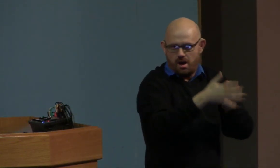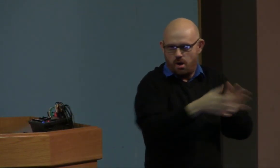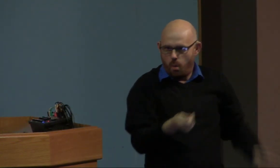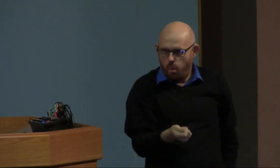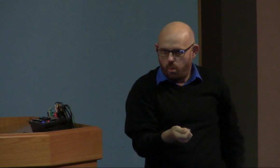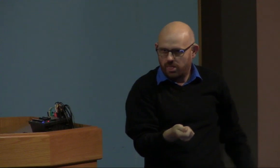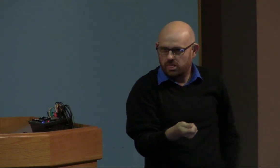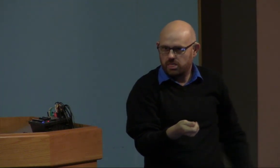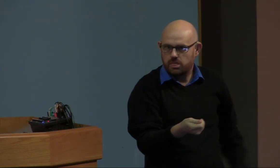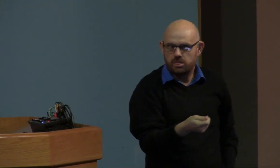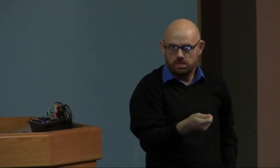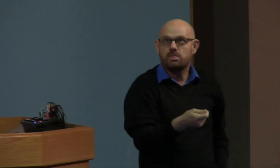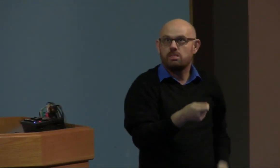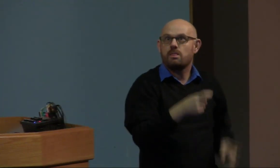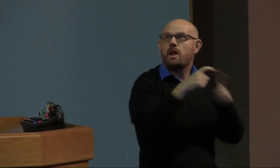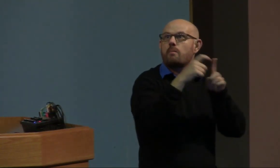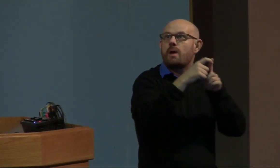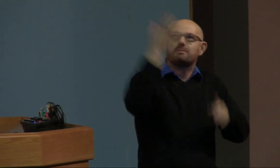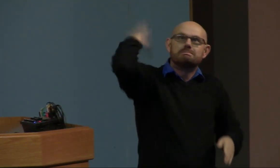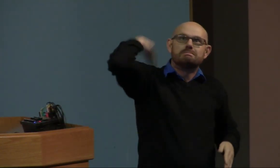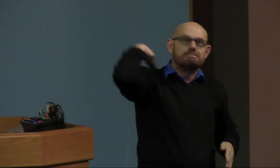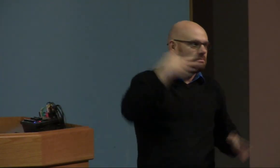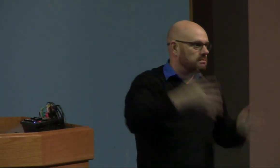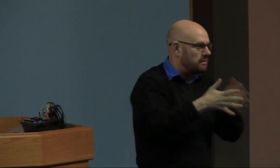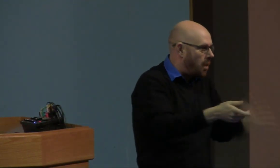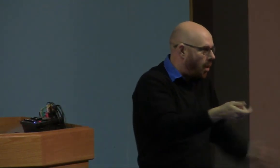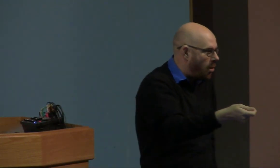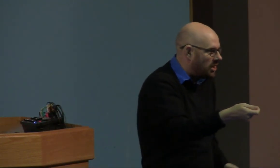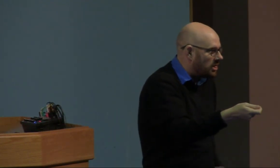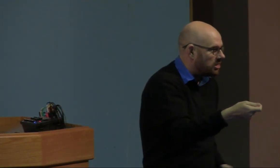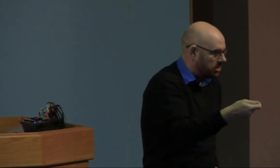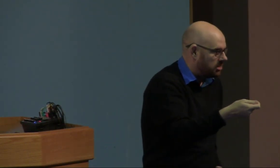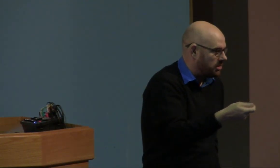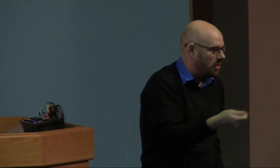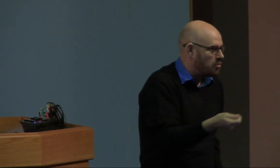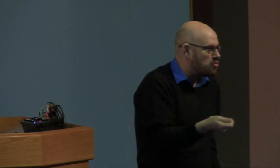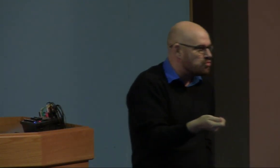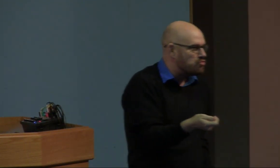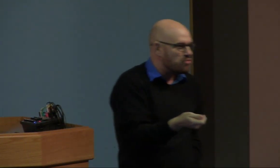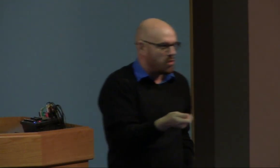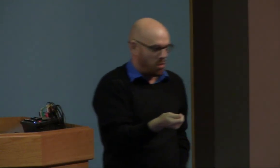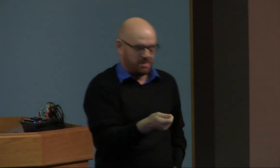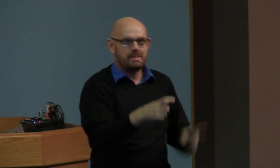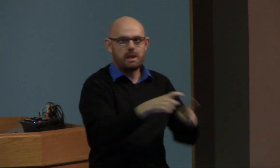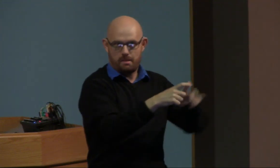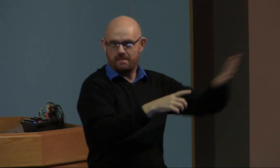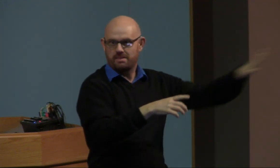iets nie. Die gebaar verskil, die gebaar vir hond is hoe,